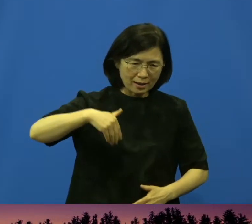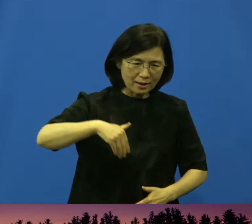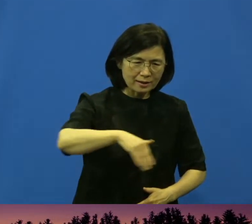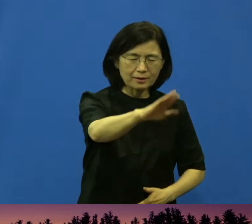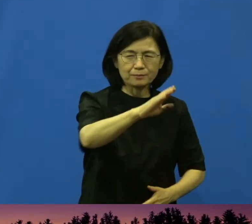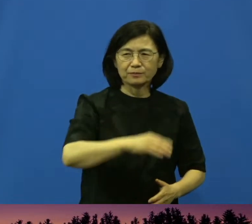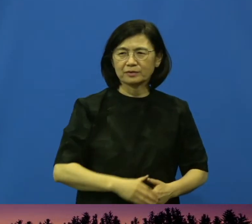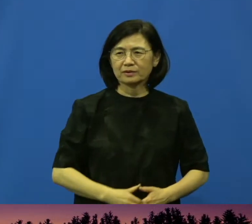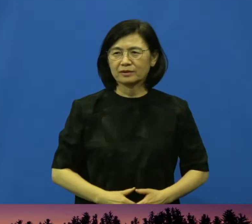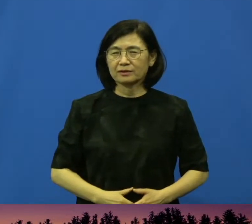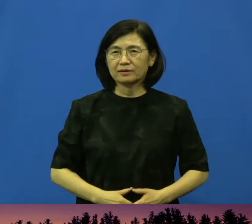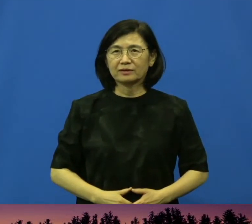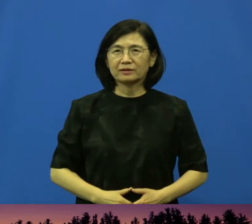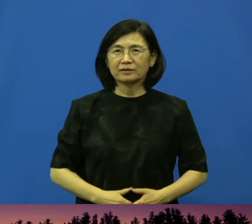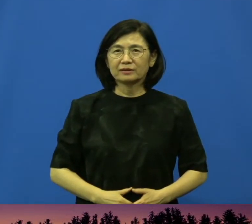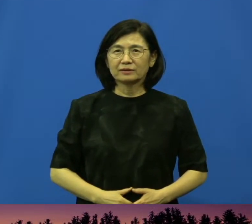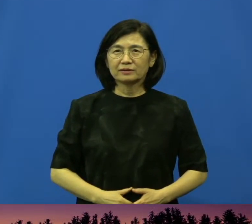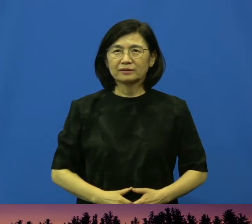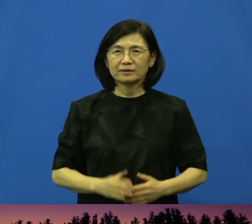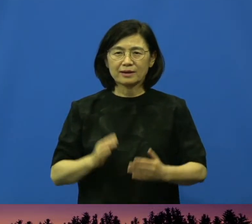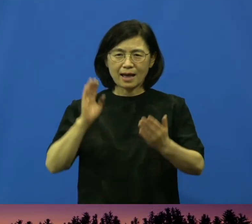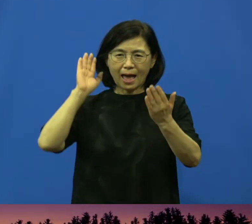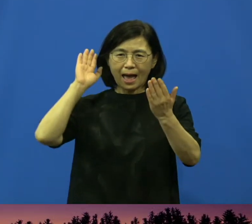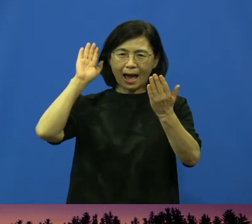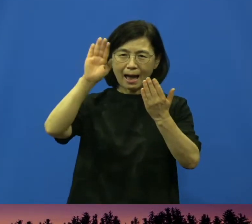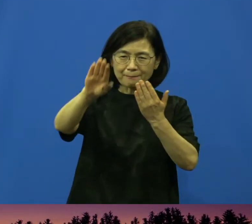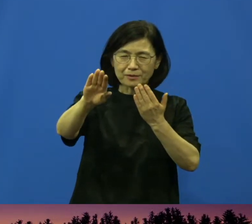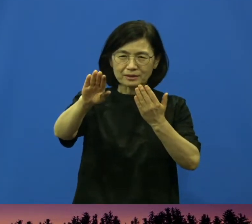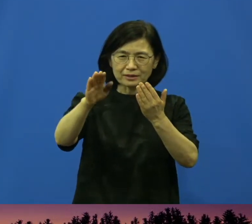포만감에 빠져 있죠. 앞길이 막 비단길이 열릴 줄 알아요.